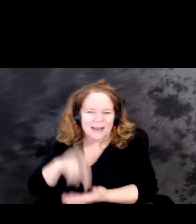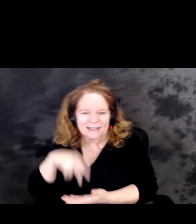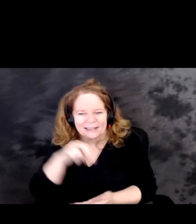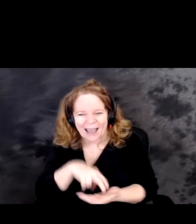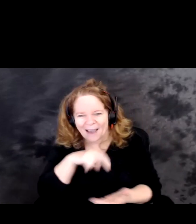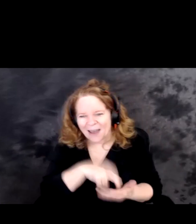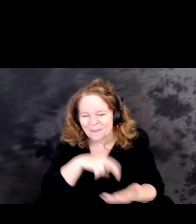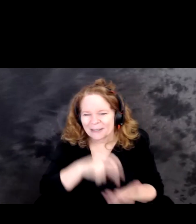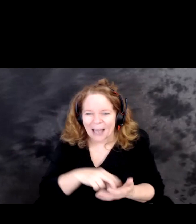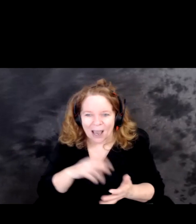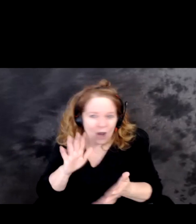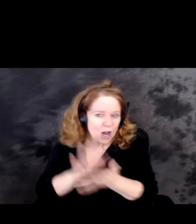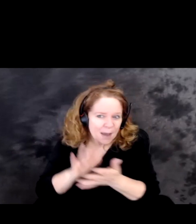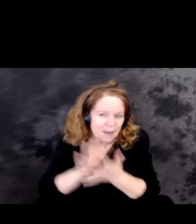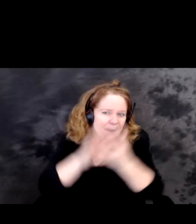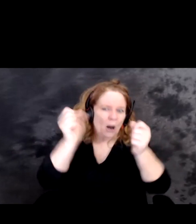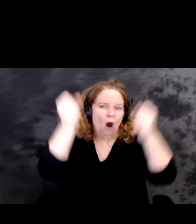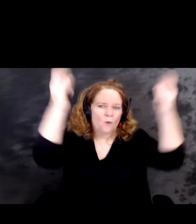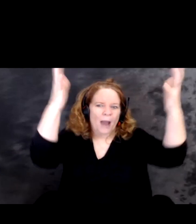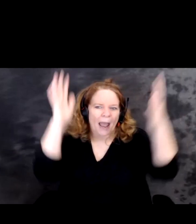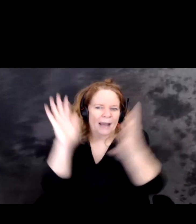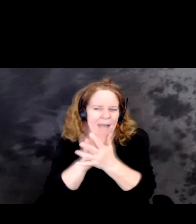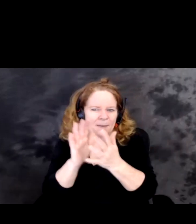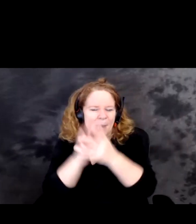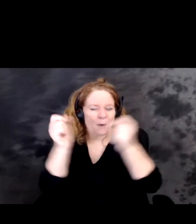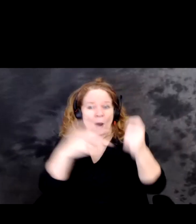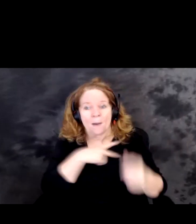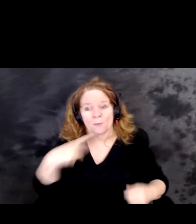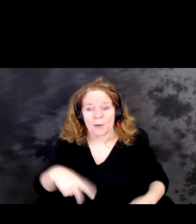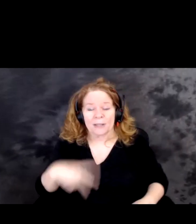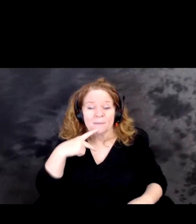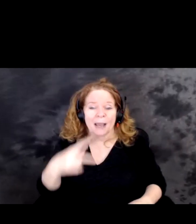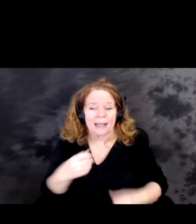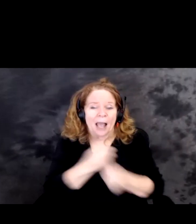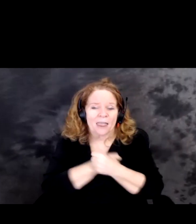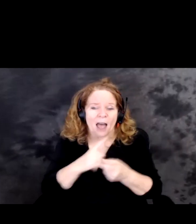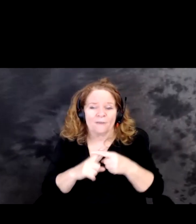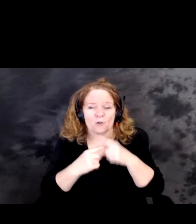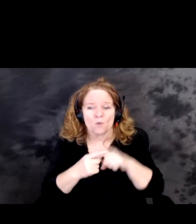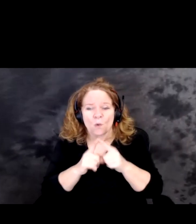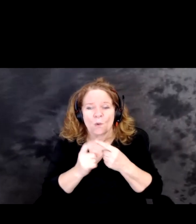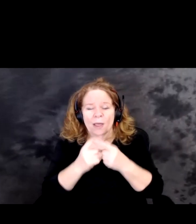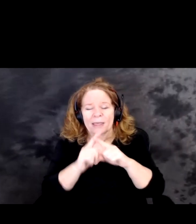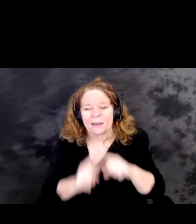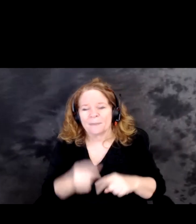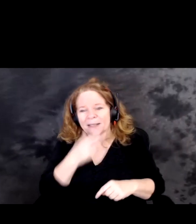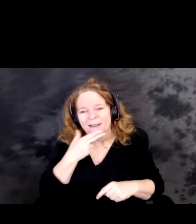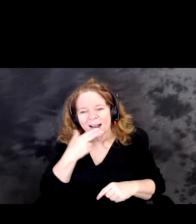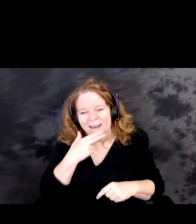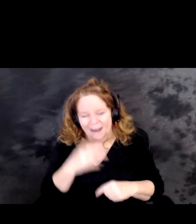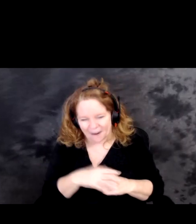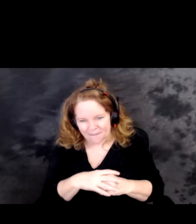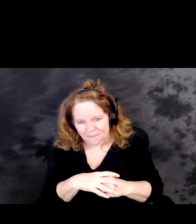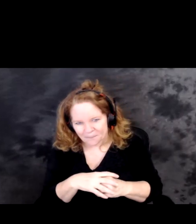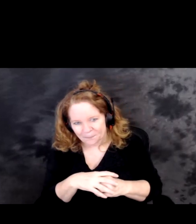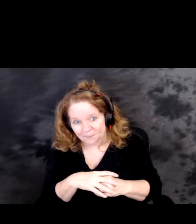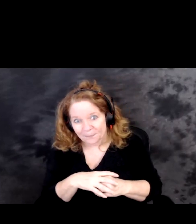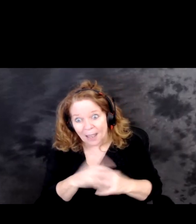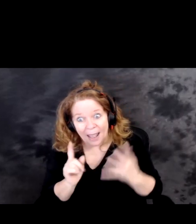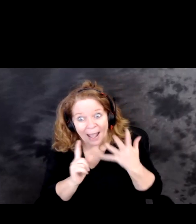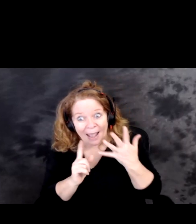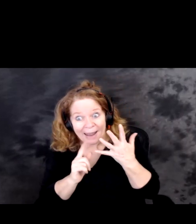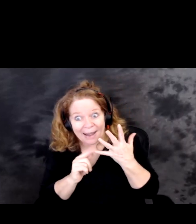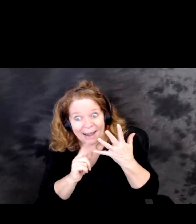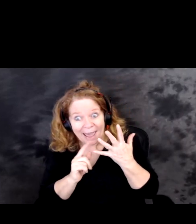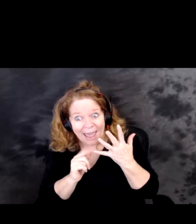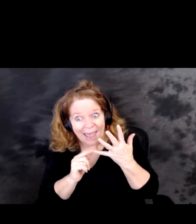vueltas alrededor de la mesa, saltando de un lado al otro. A la princesa Peggy le encanta mi miel. ¡Hip, hip,